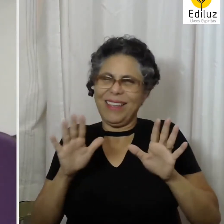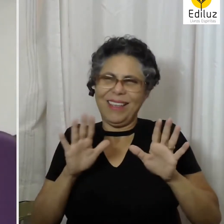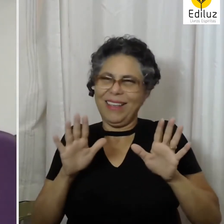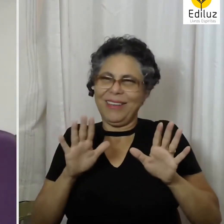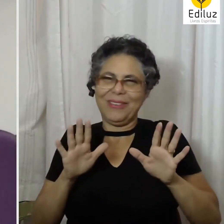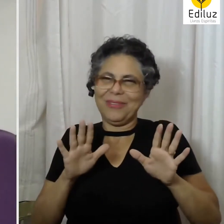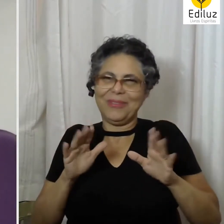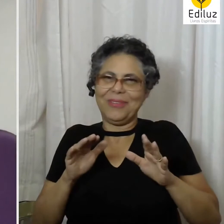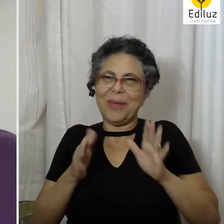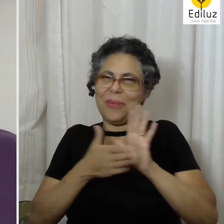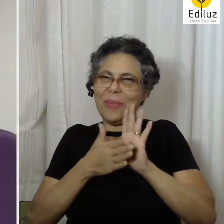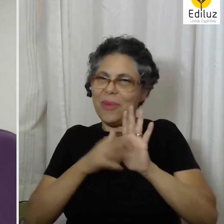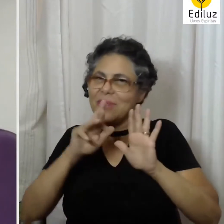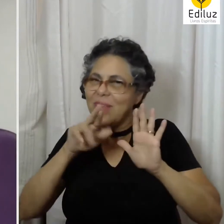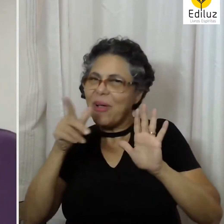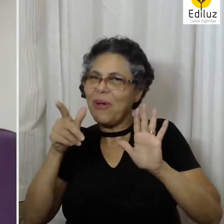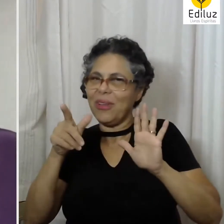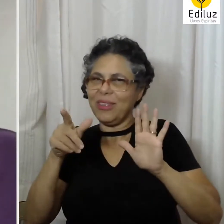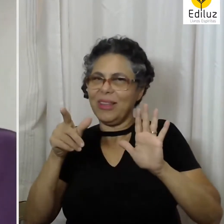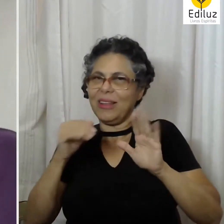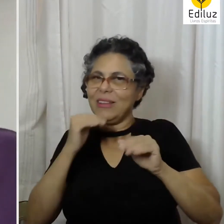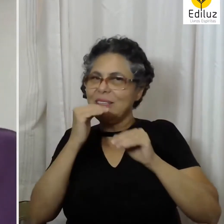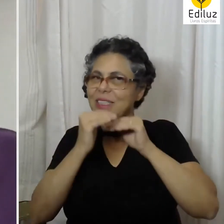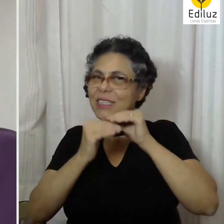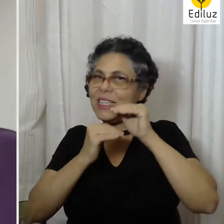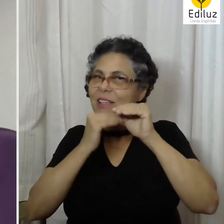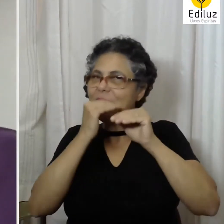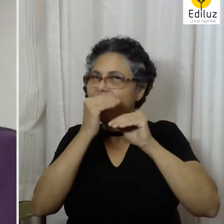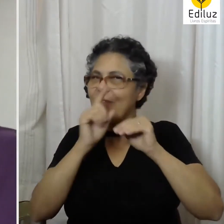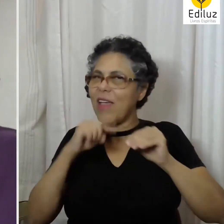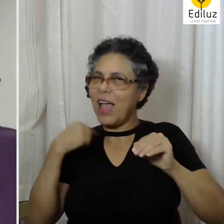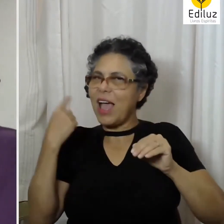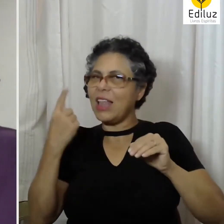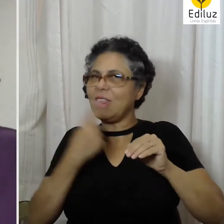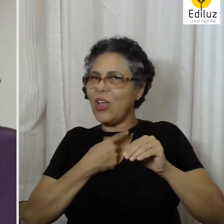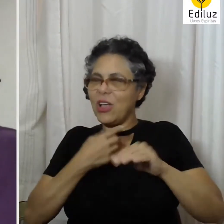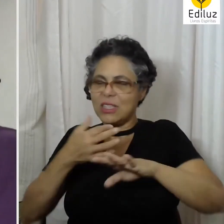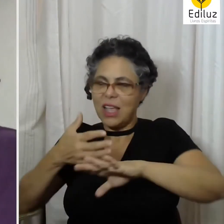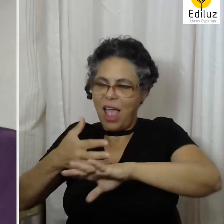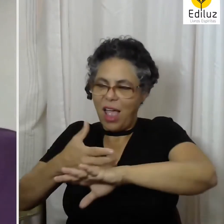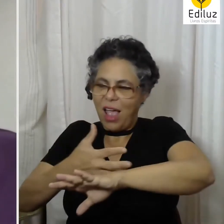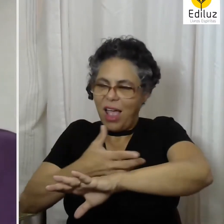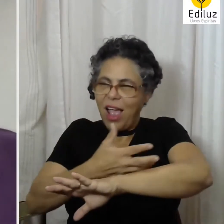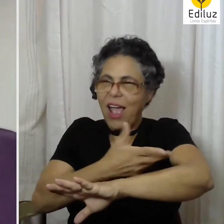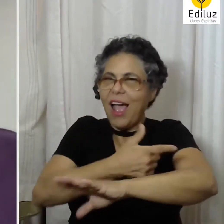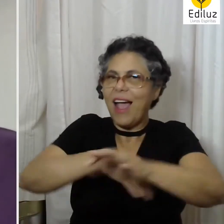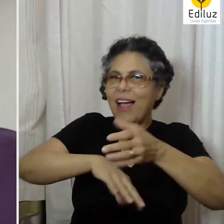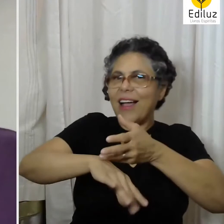proposta. Mas é de desenvolvermos a nossa sensibilidade